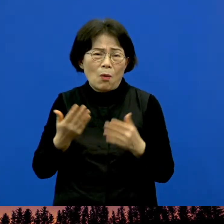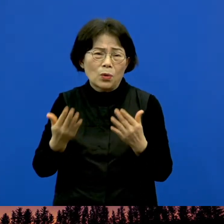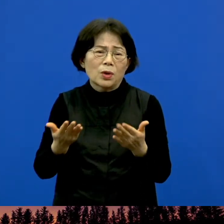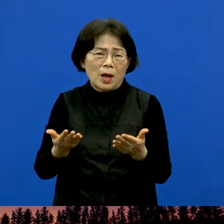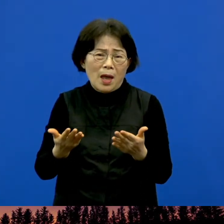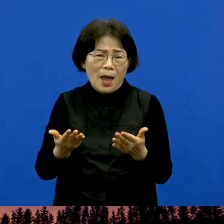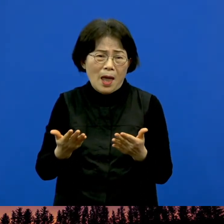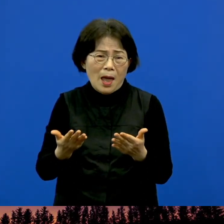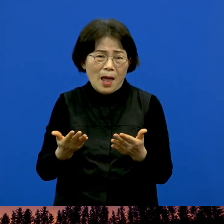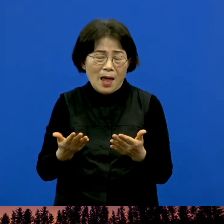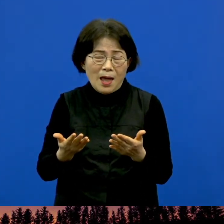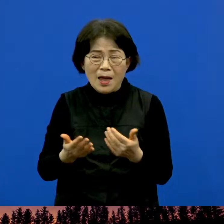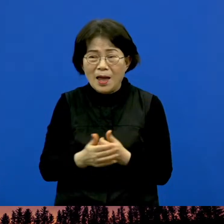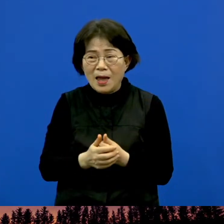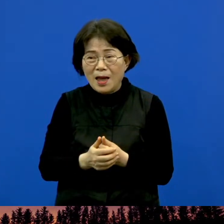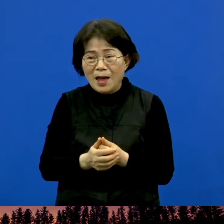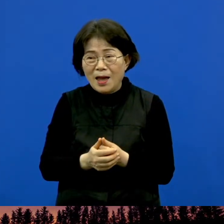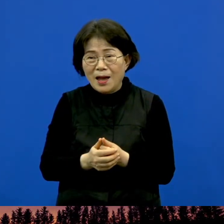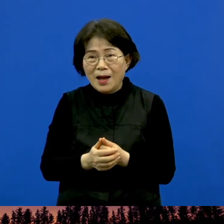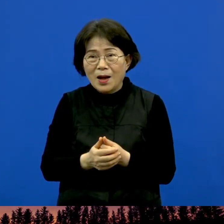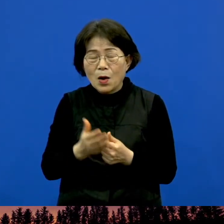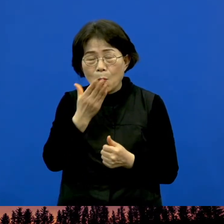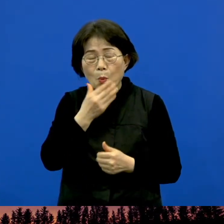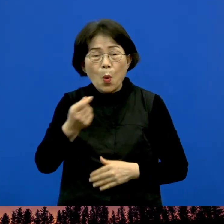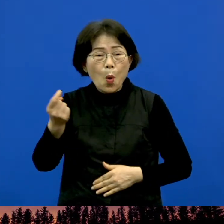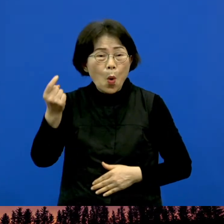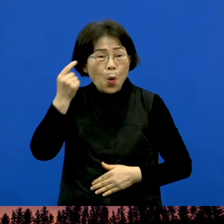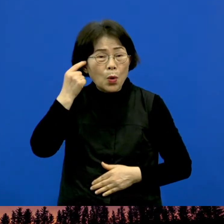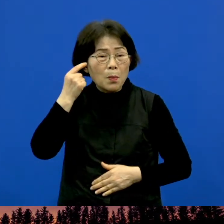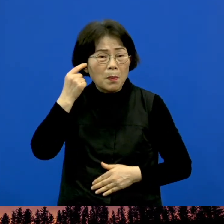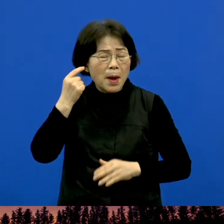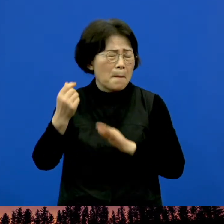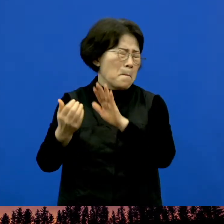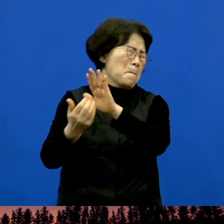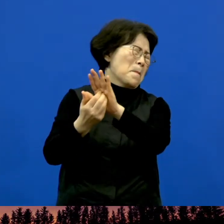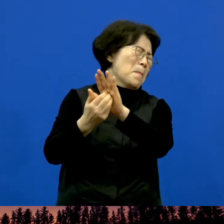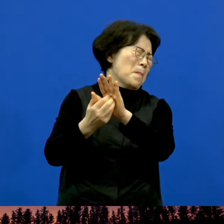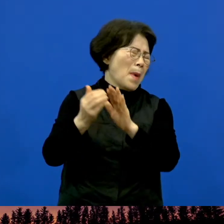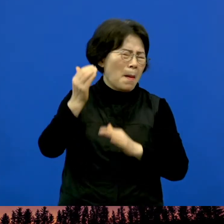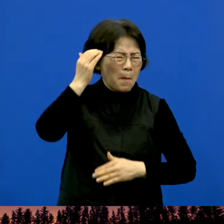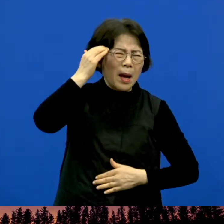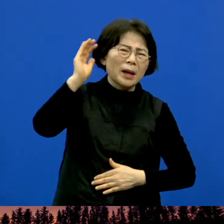그러면 전도할수록 복음의 문이 막혀요.